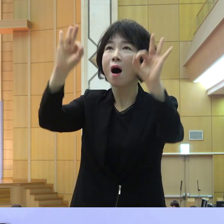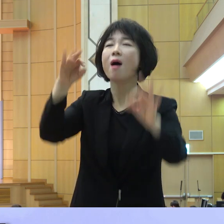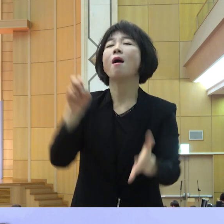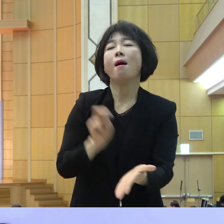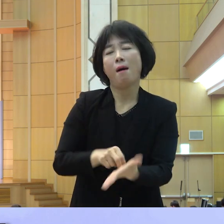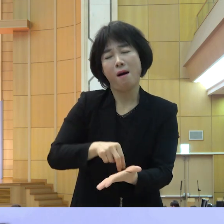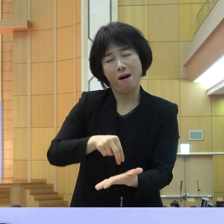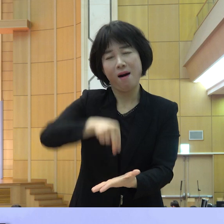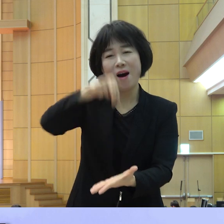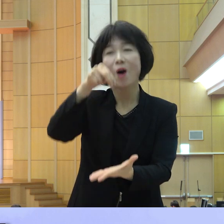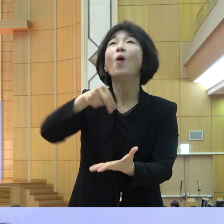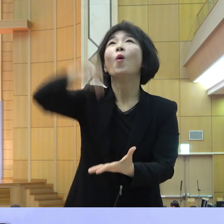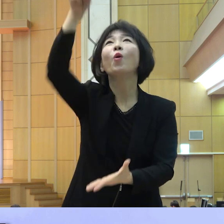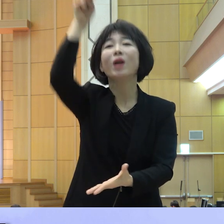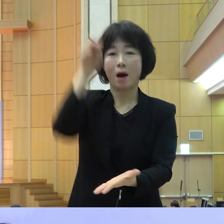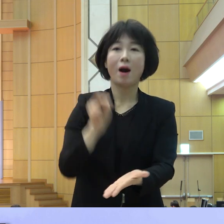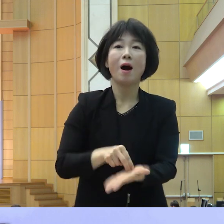올라가